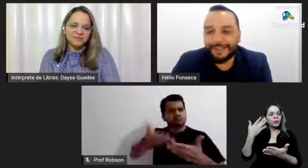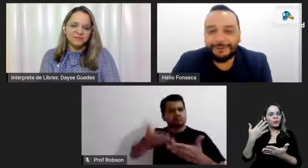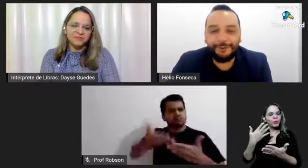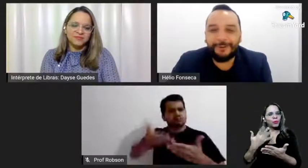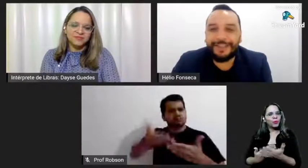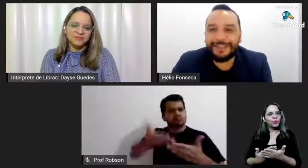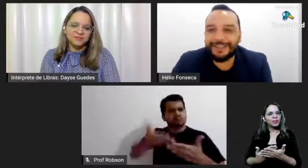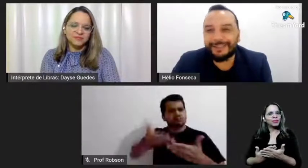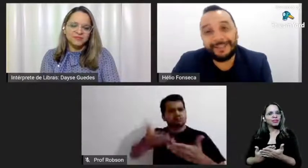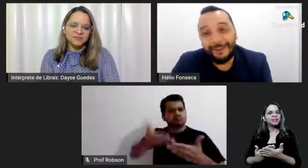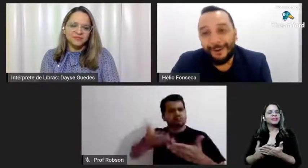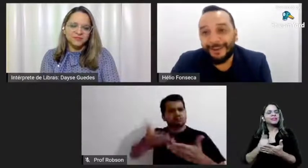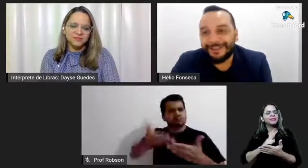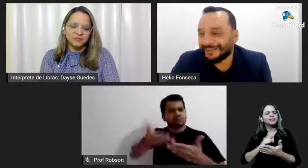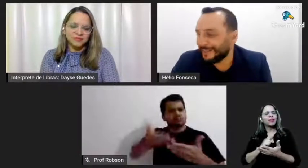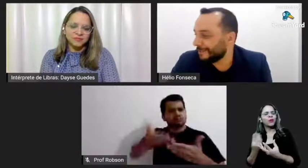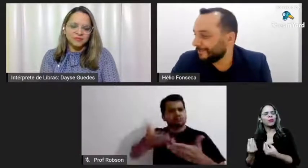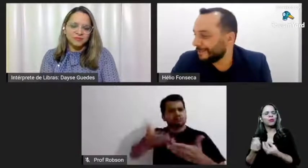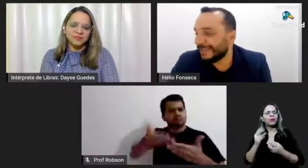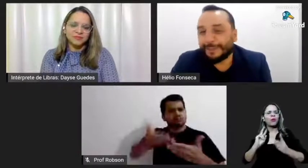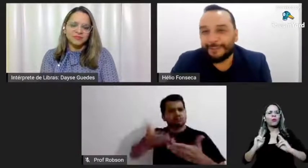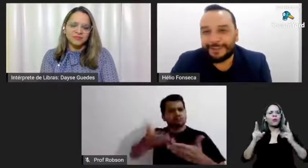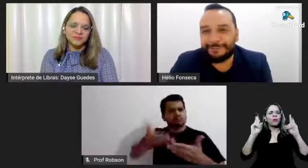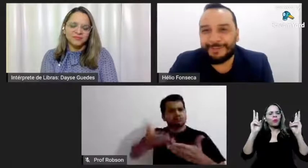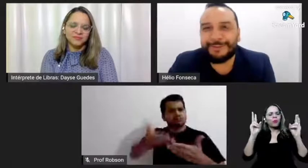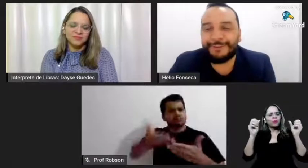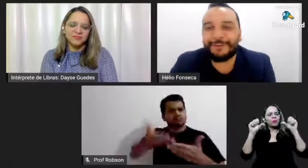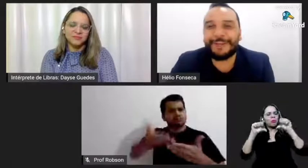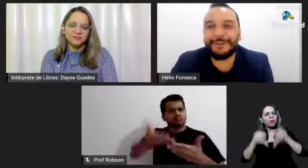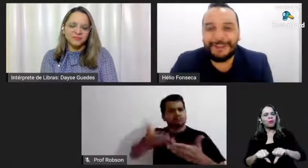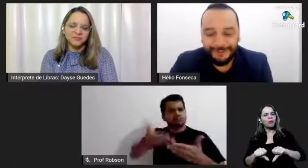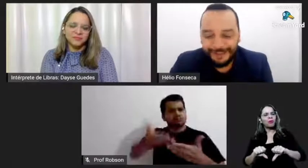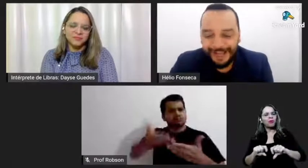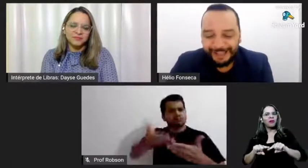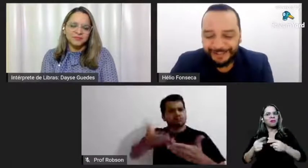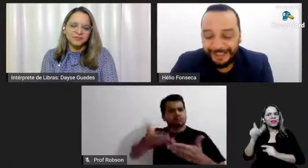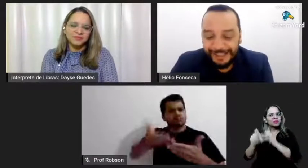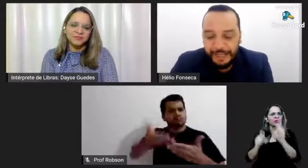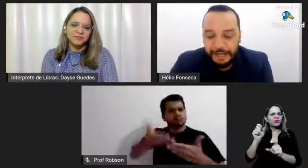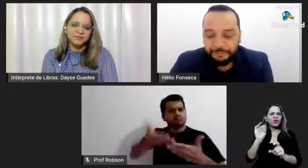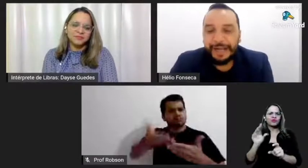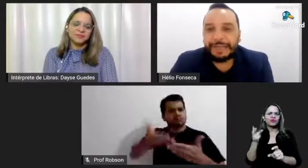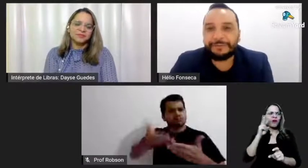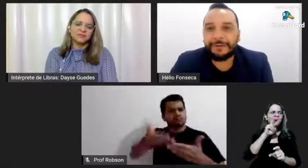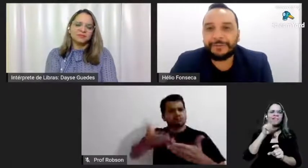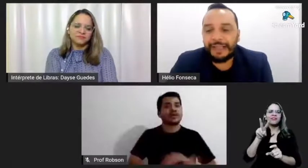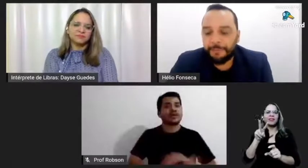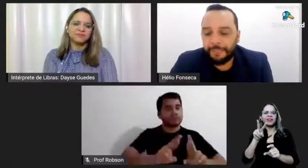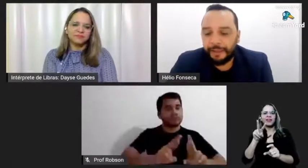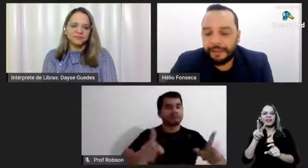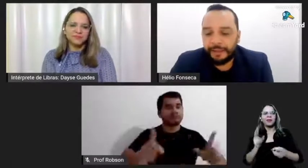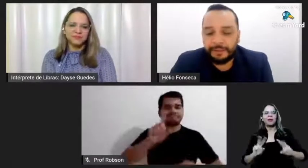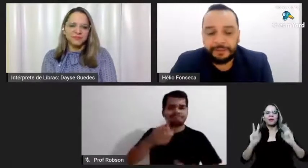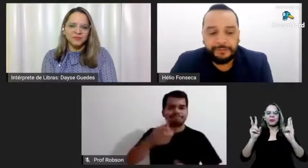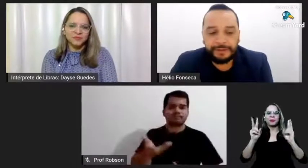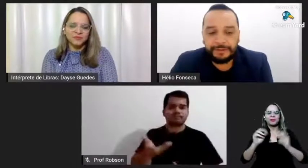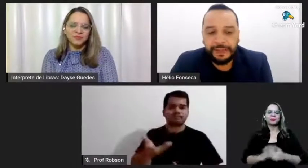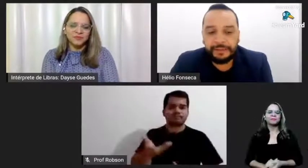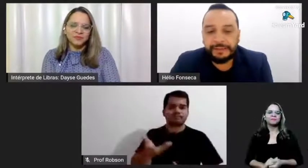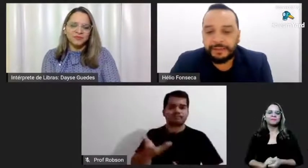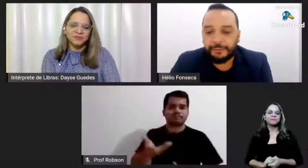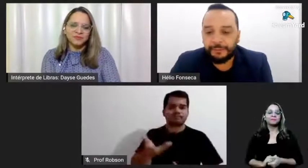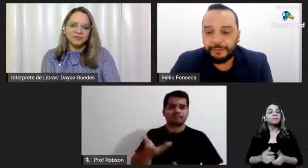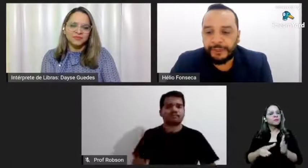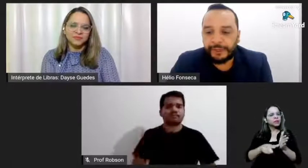trajetória é cheia de conquistas e derrotas, né? E depois as pessoas só veem o resultado, né? Mas vamos lá. Antes de